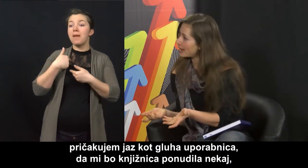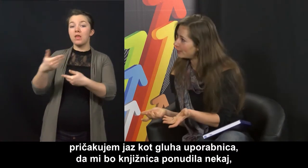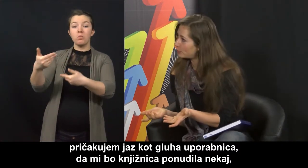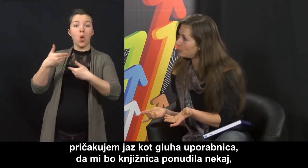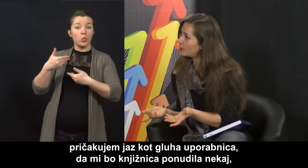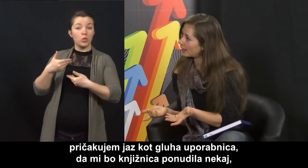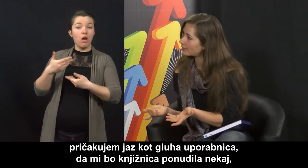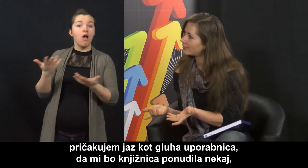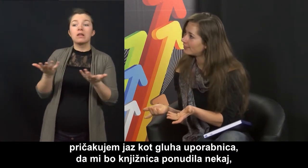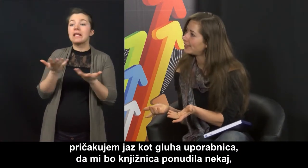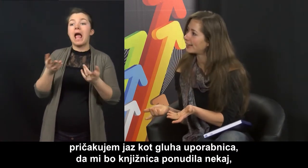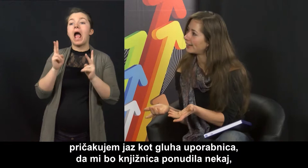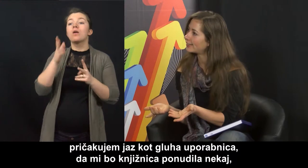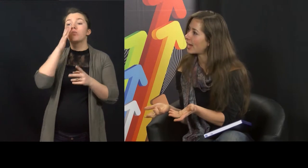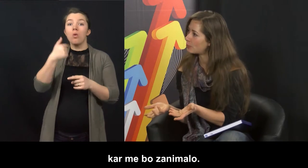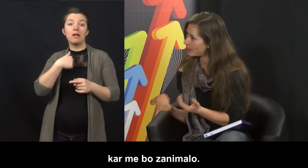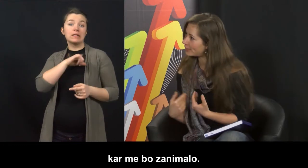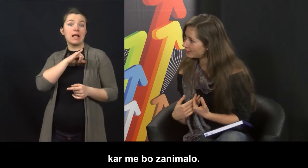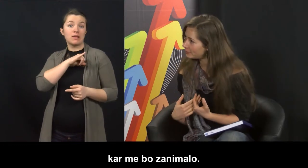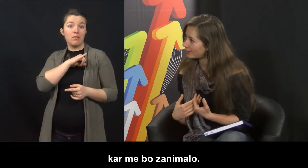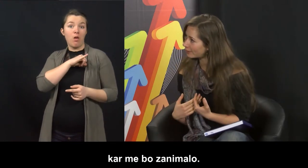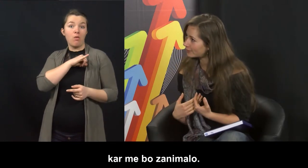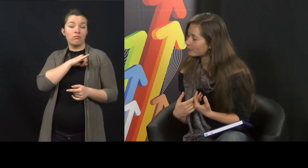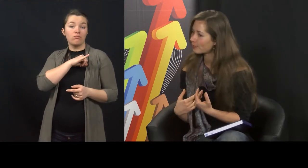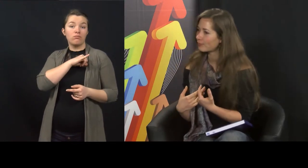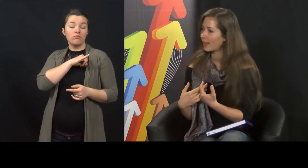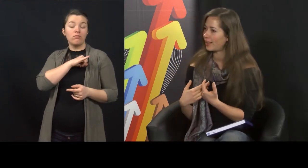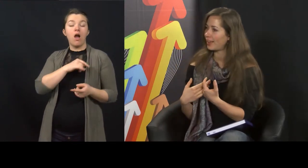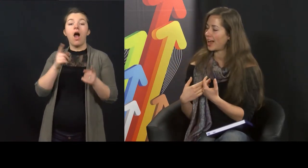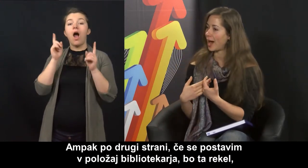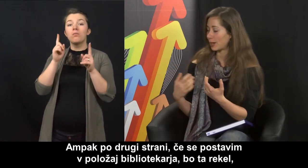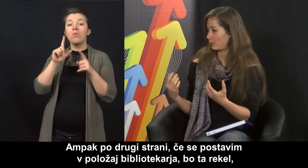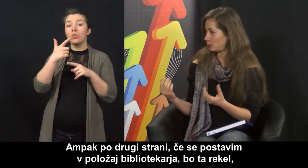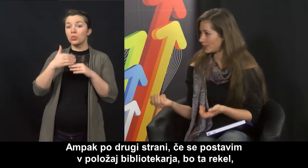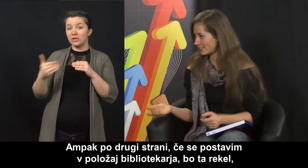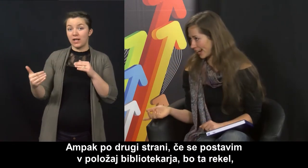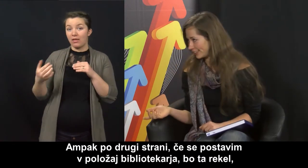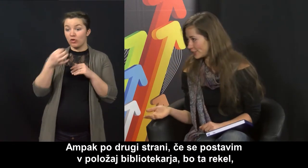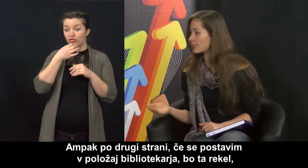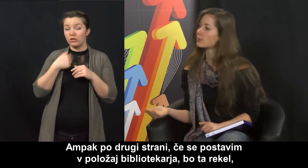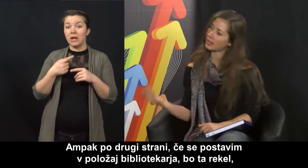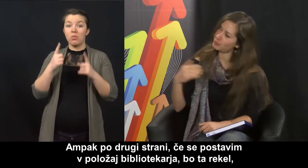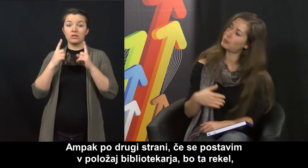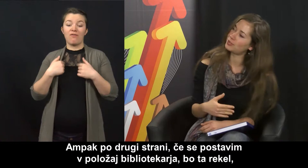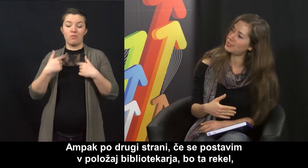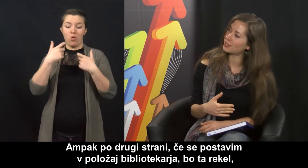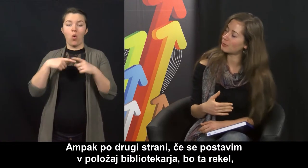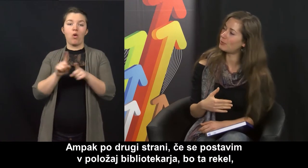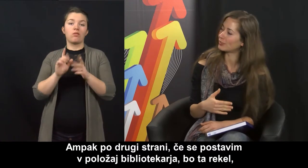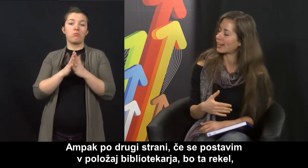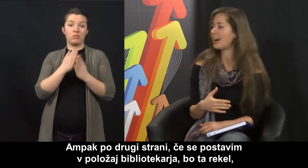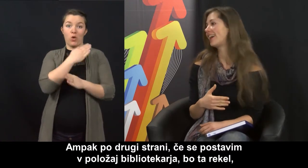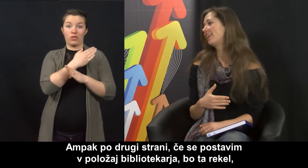knjižnica meni ponudila nekaj, kar bo mene zanimalo. Ampak po drugi strani, če se postavim v